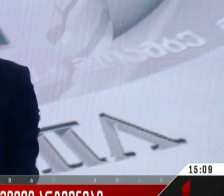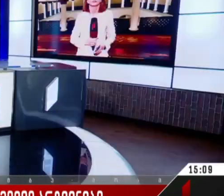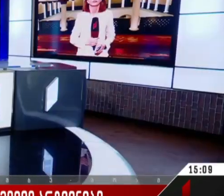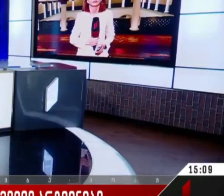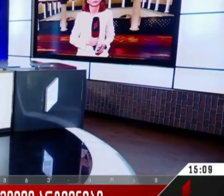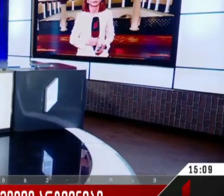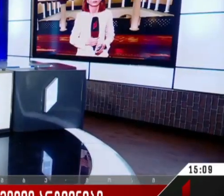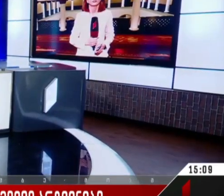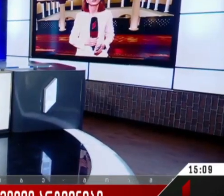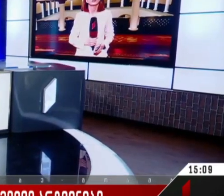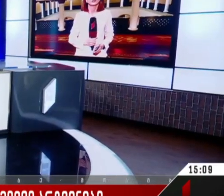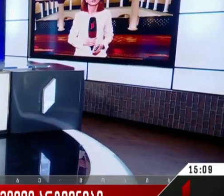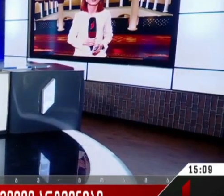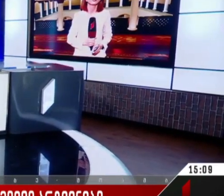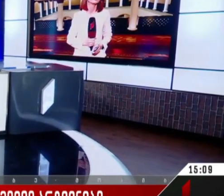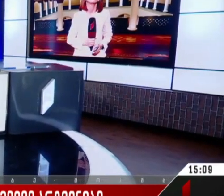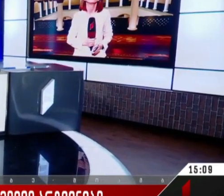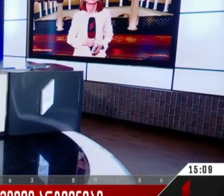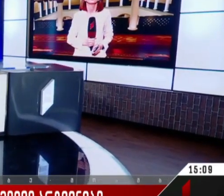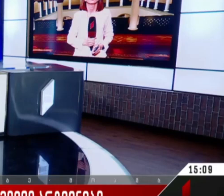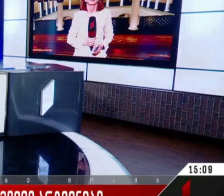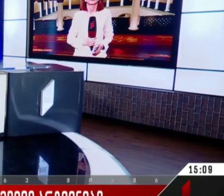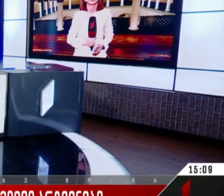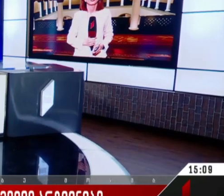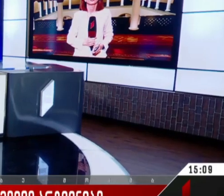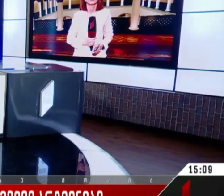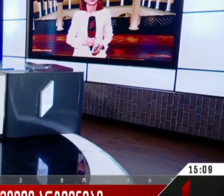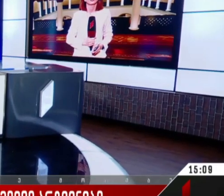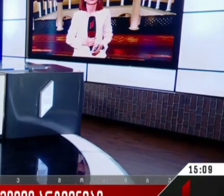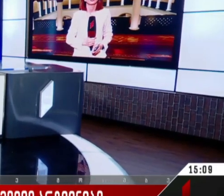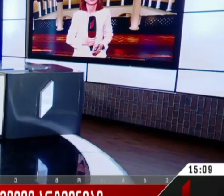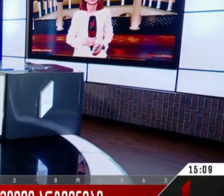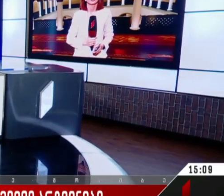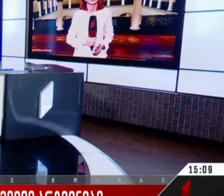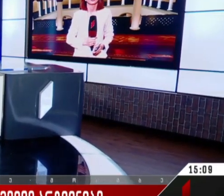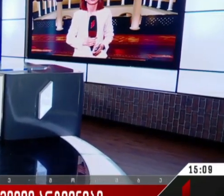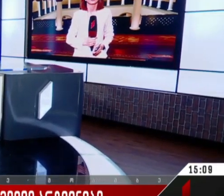Manina Devadze, Gagotsnov, spharete poziție, psahla, pirda perieterșii, manina gismet.